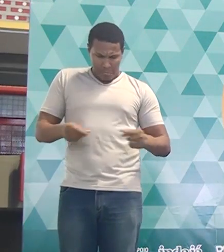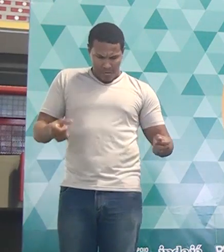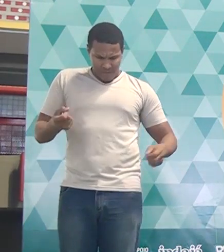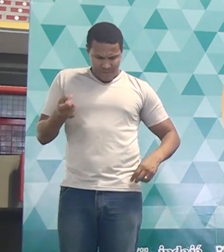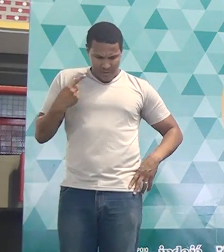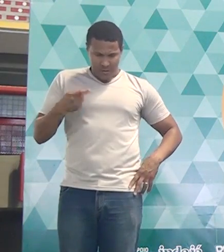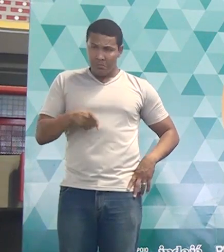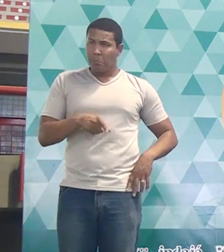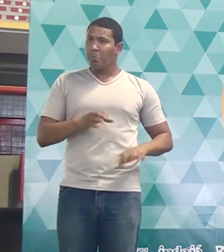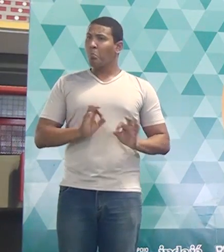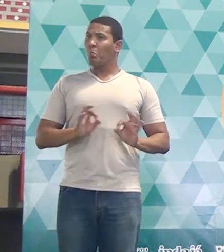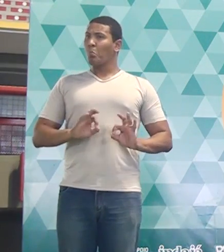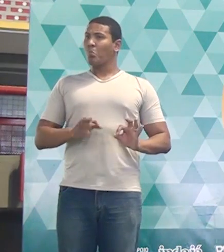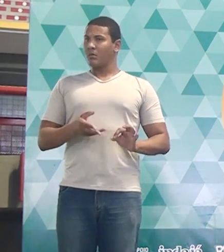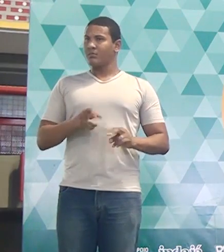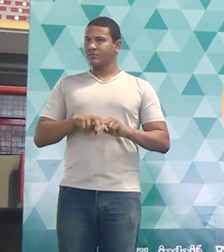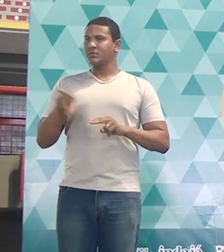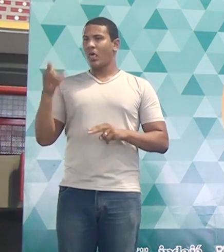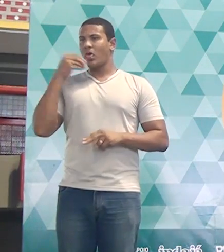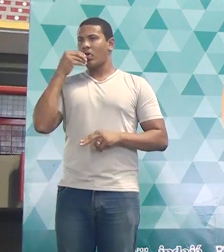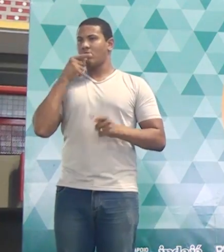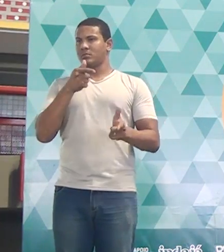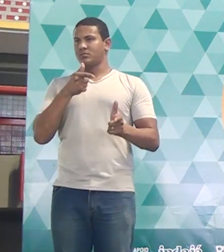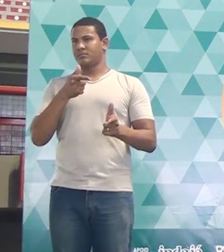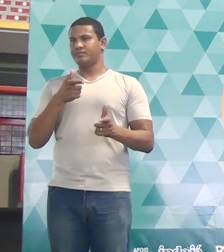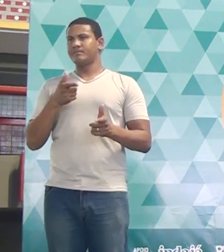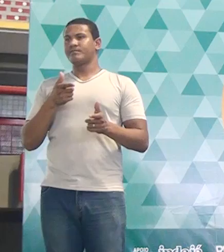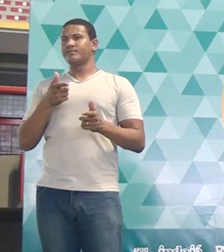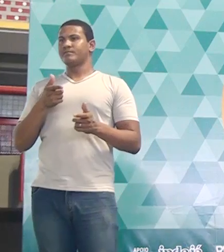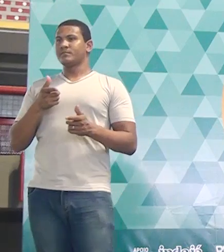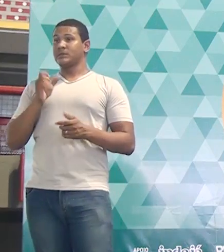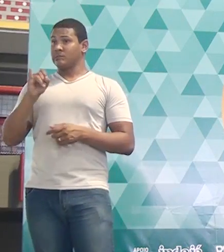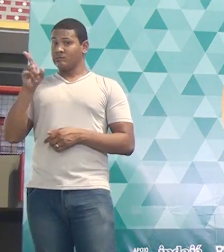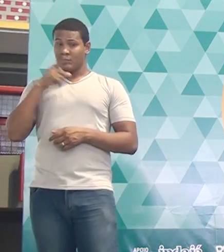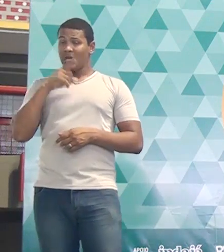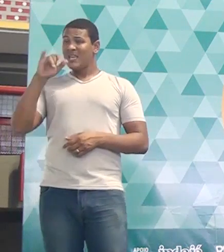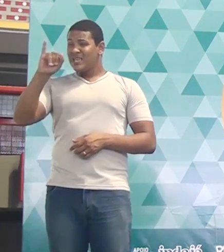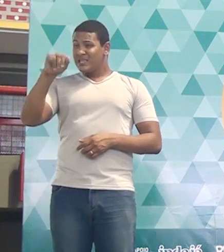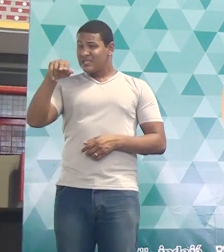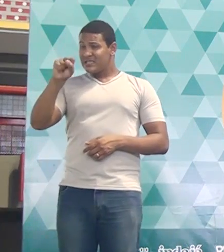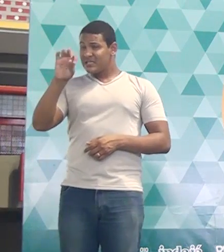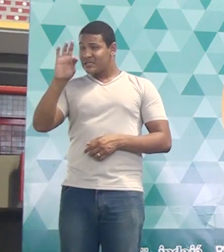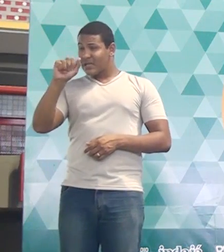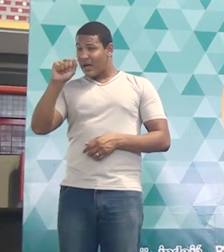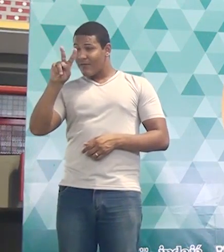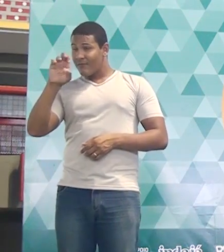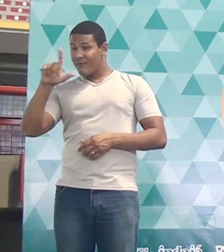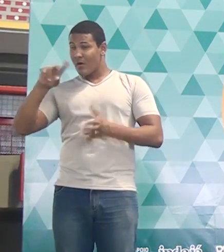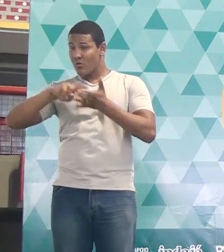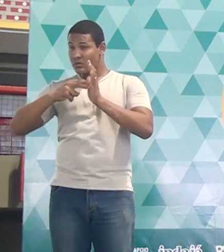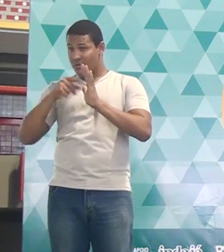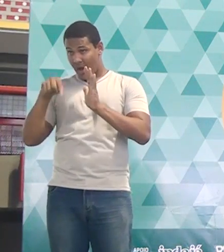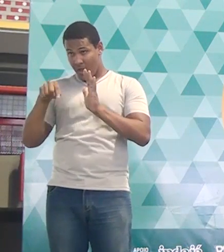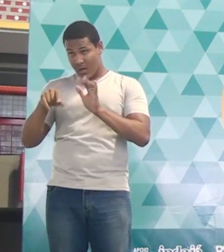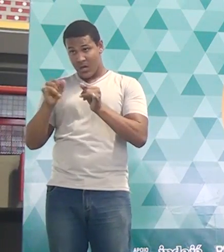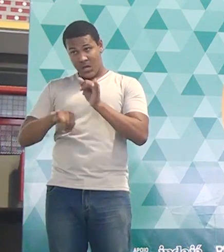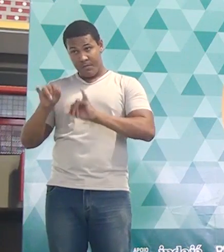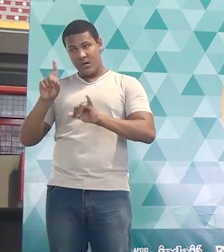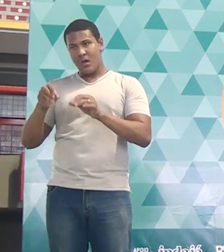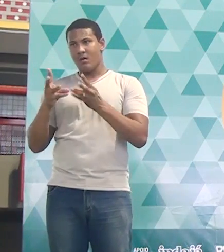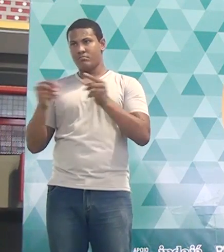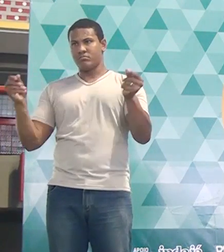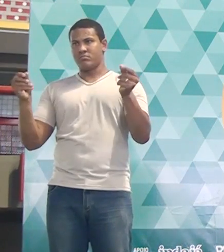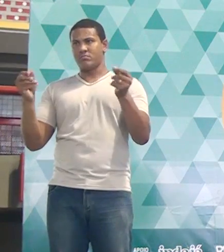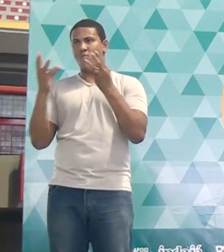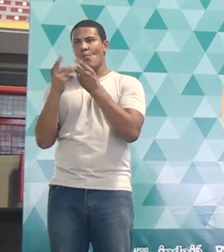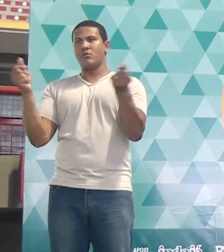decore que todo ácido instável é fraco. Só existem 3 ácidos instáveis. Um é muito